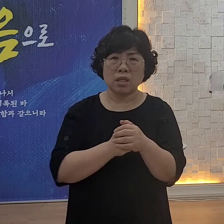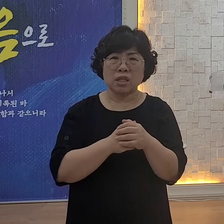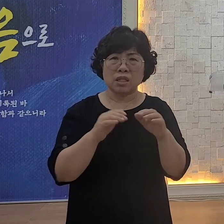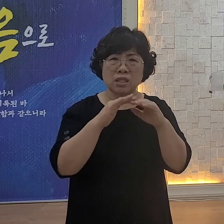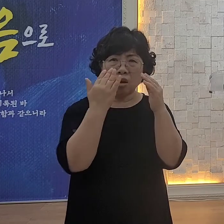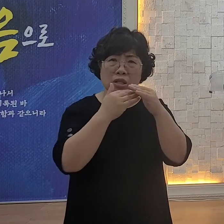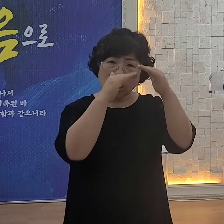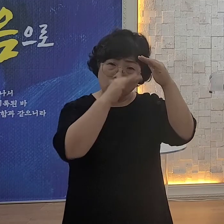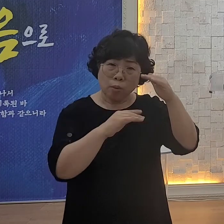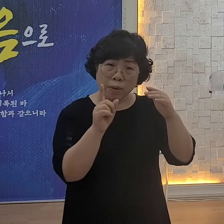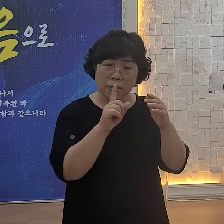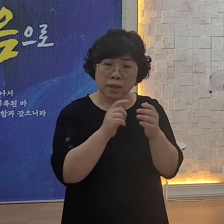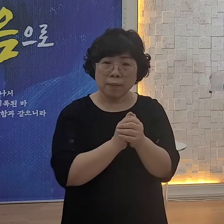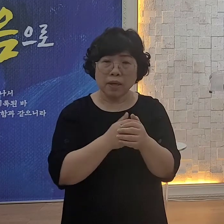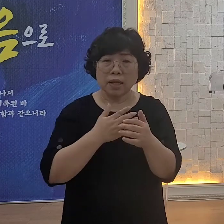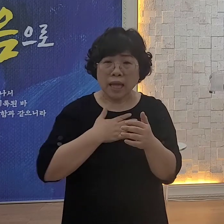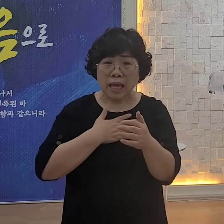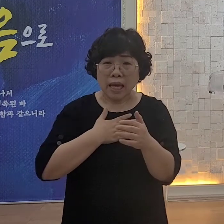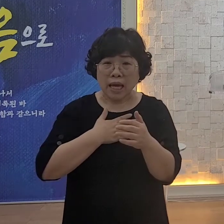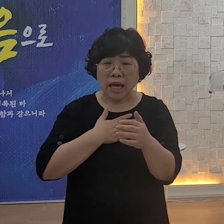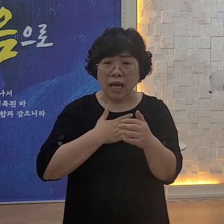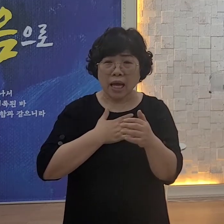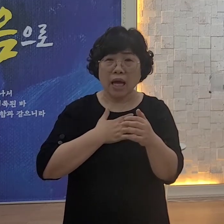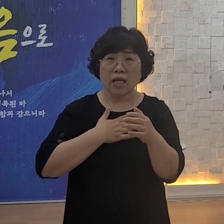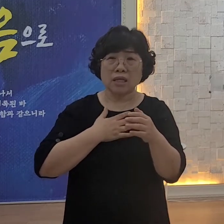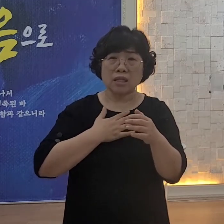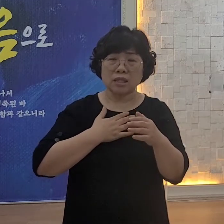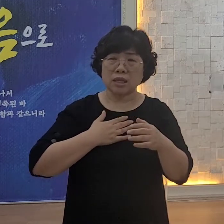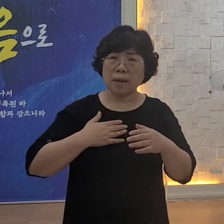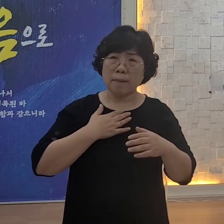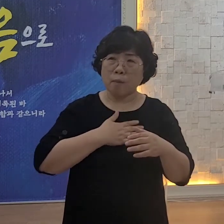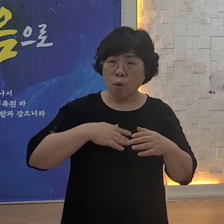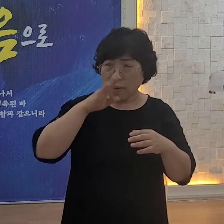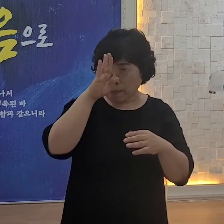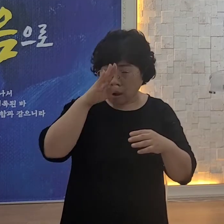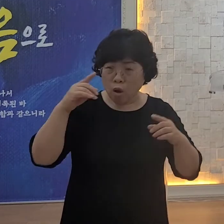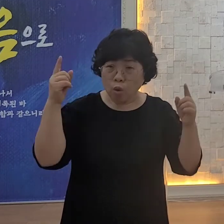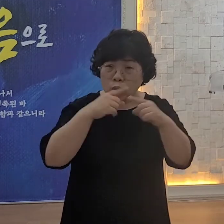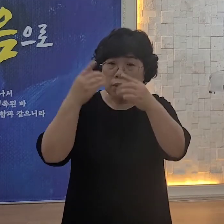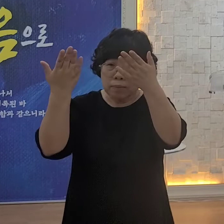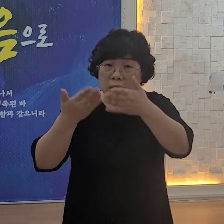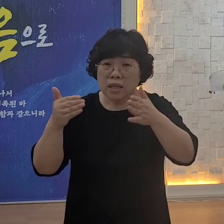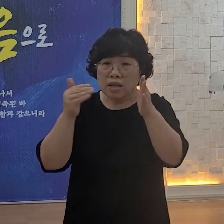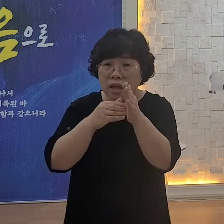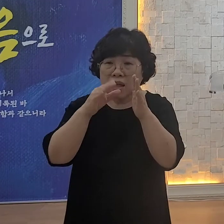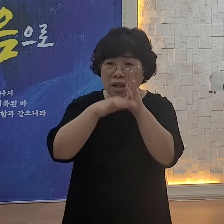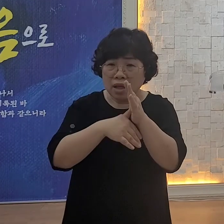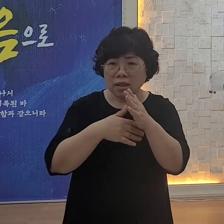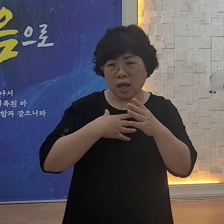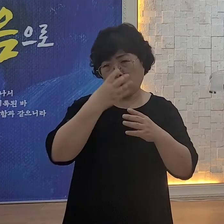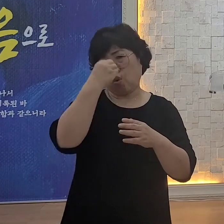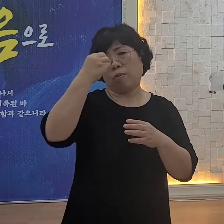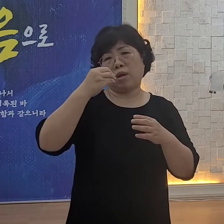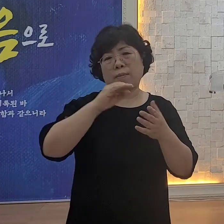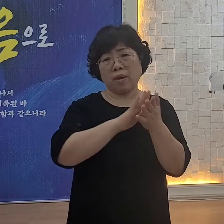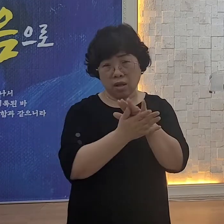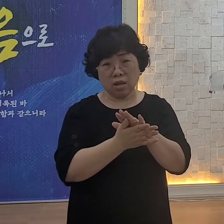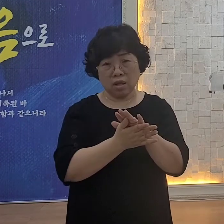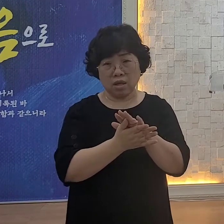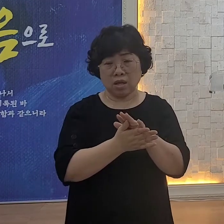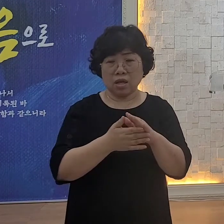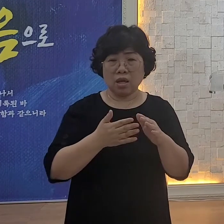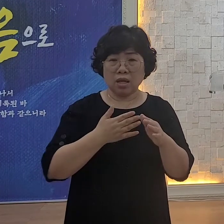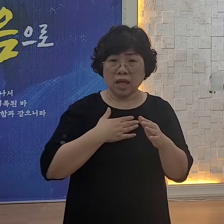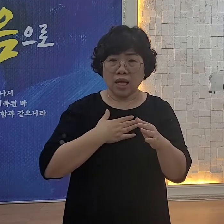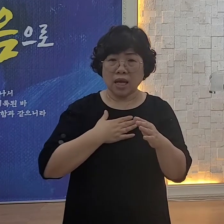좀 제거해 주시면 내가 하나님 앞에 더 귀하게, 더 크게, 더 충성하겠나이다. 얼마나 기도를 했겠습니까? 3번이나